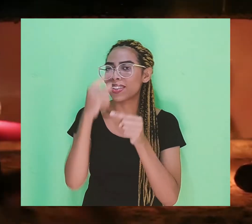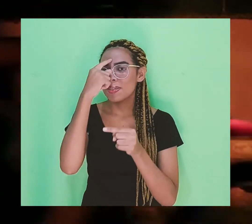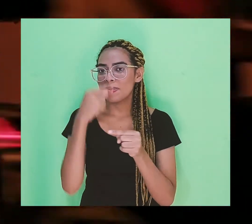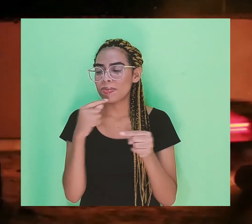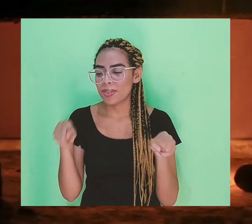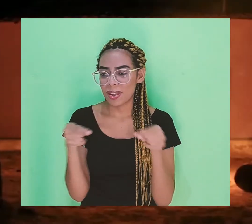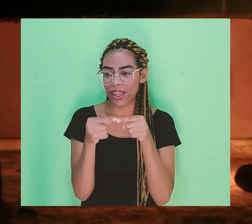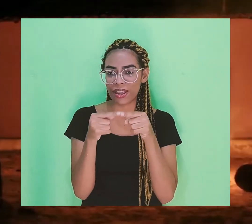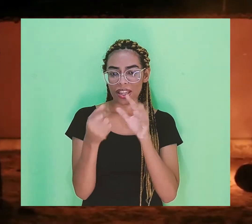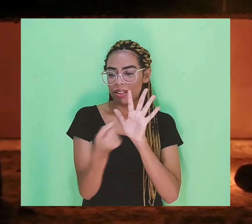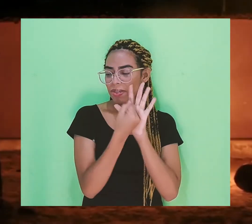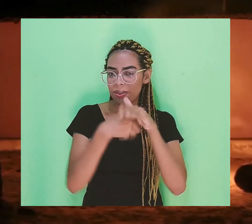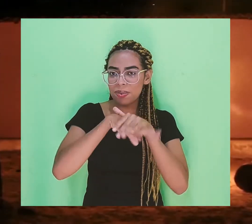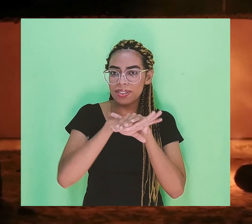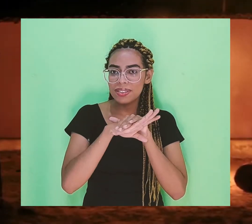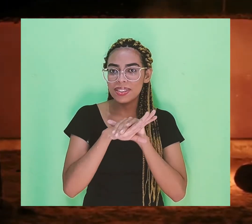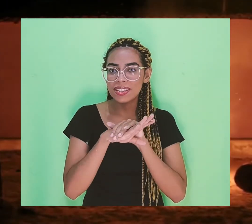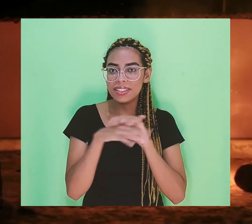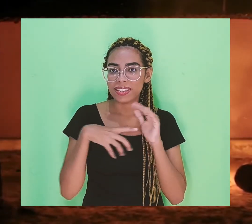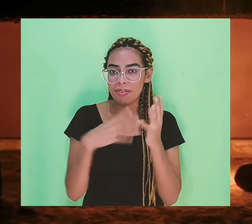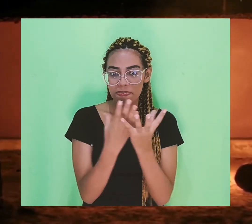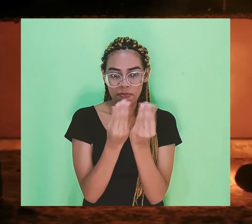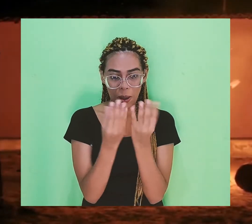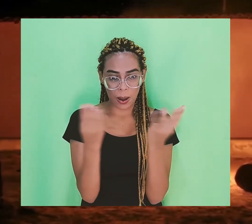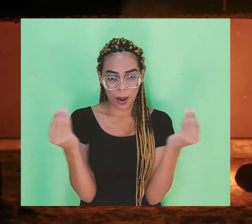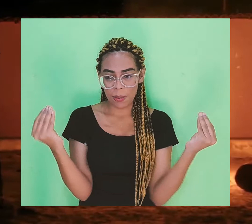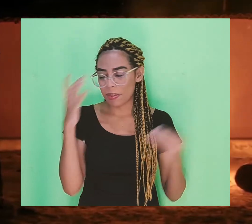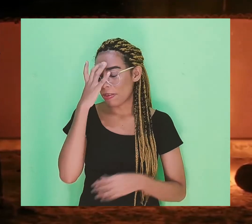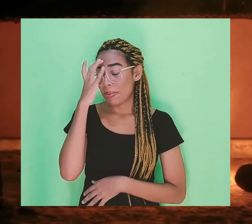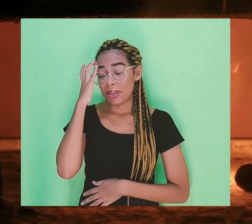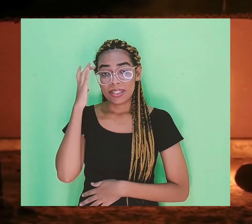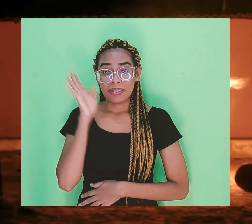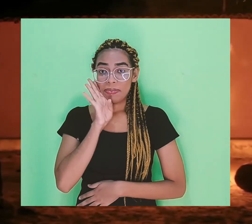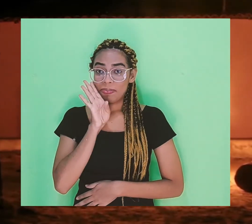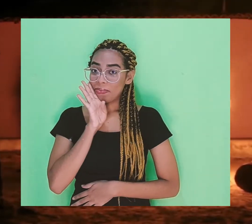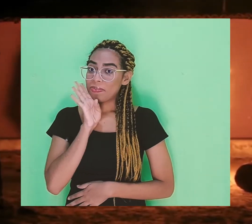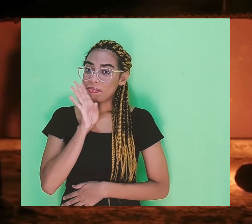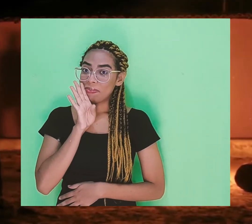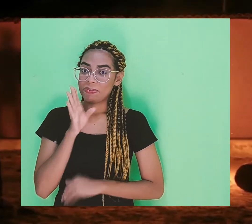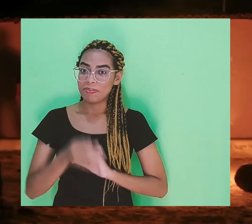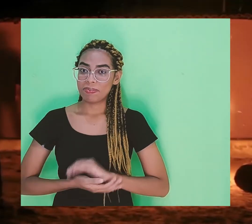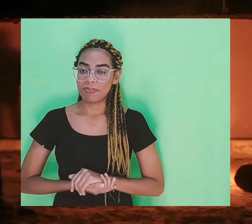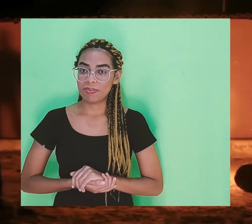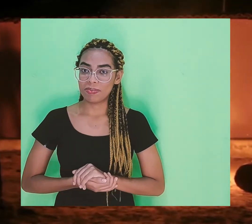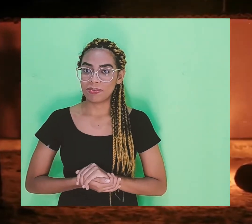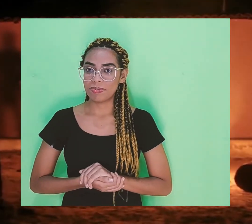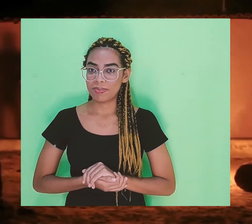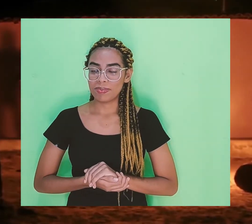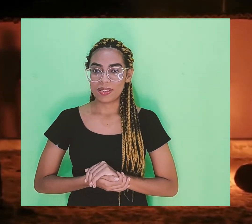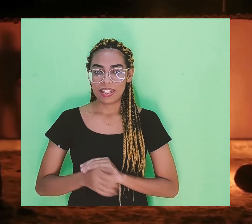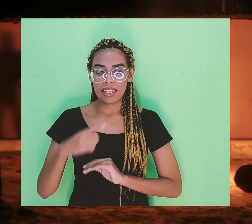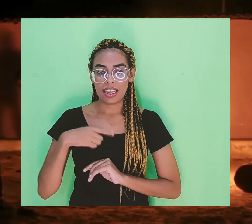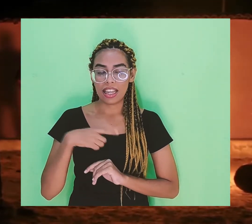quero registrar ela no meu quarto. E tinha lá um mural gigantesco com as fotos dessas pessoas. E olha como é interessante, né? Tipo assim, os álbuns